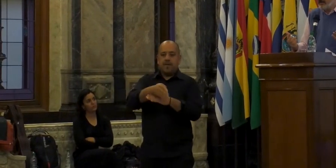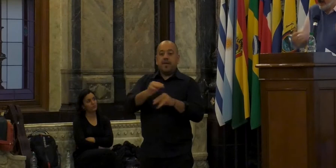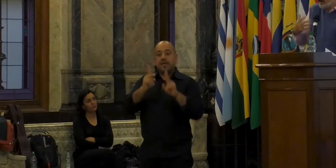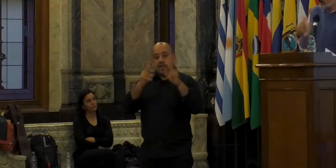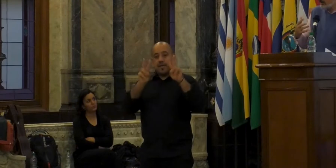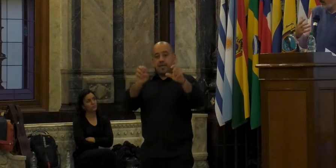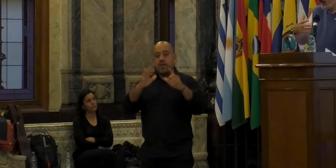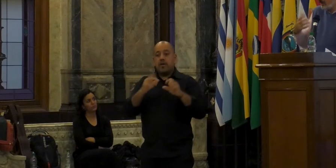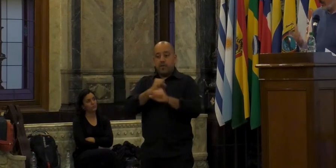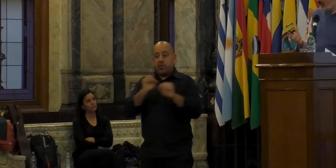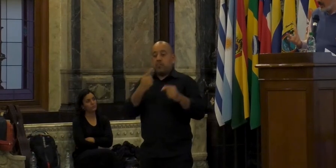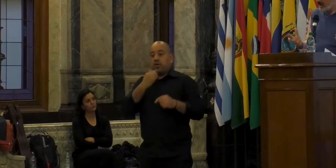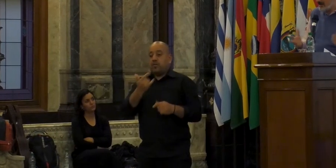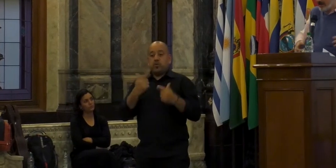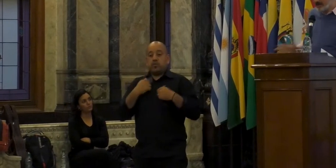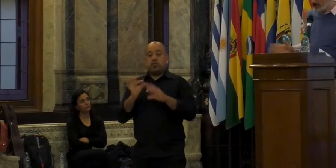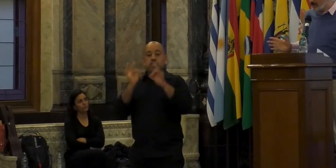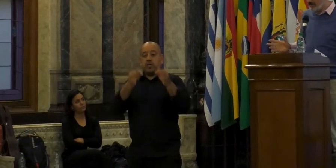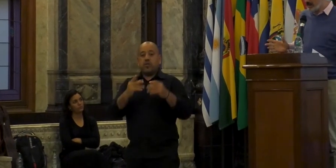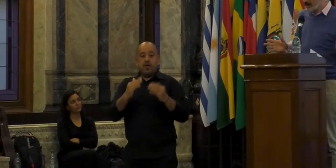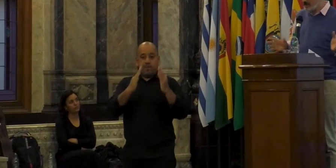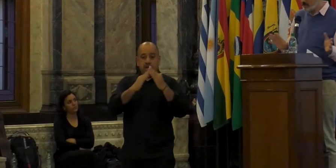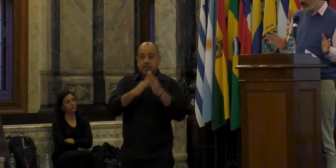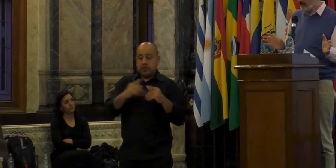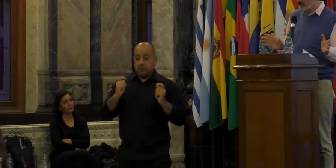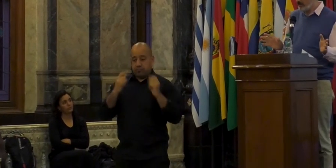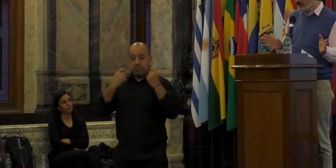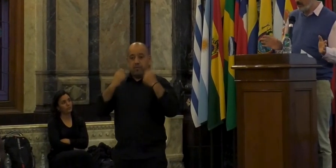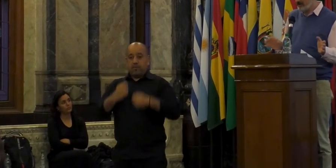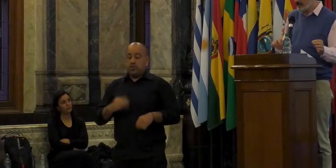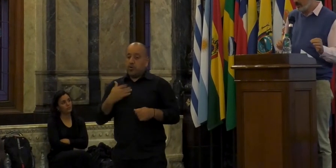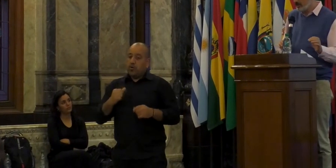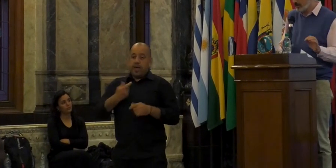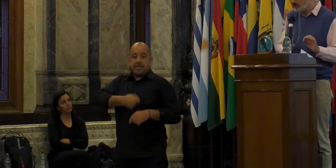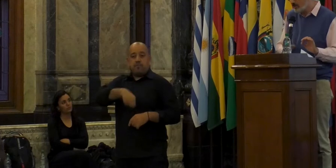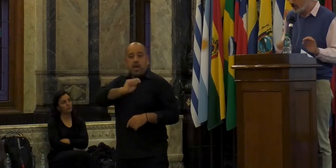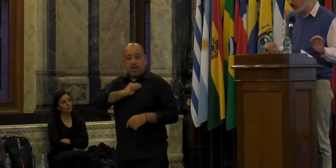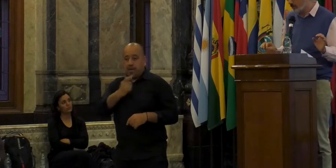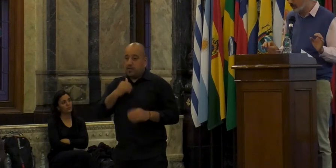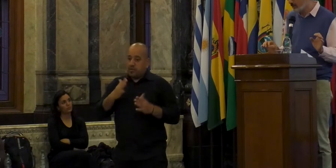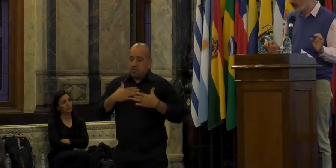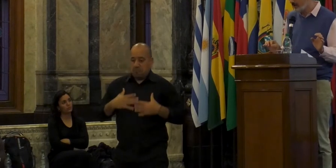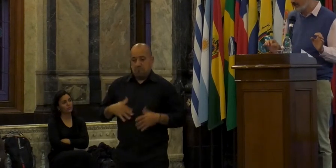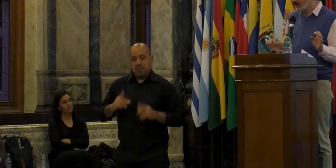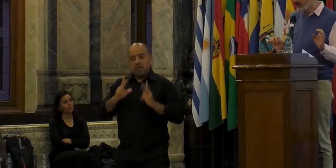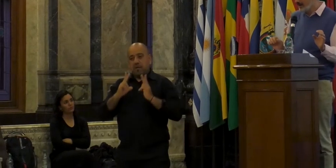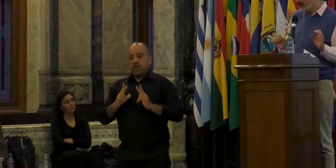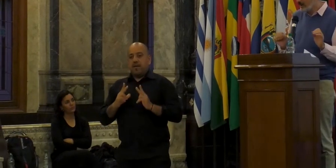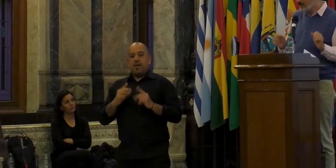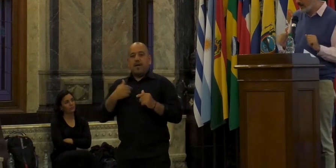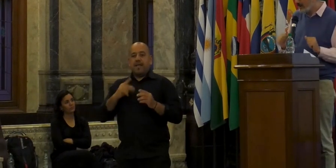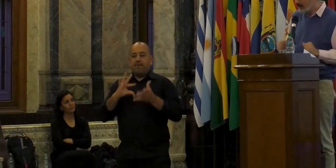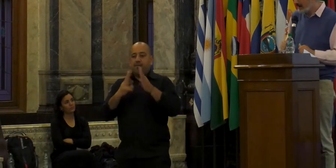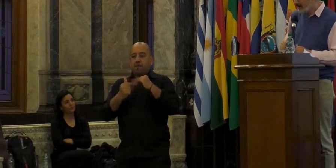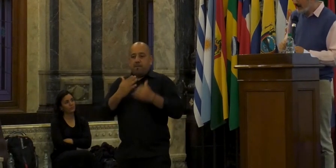de vestirnos. Yo, por ejemplo, cuando llego a mi casa me visto de una manera, y esto es muy español, nos vestimos hechos unos zorros. Está en